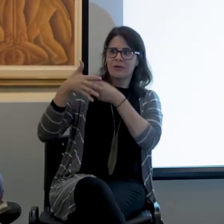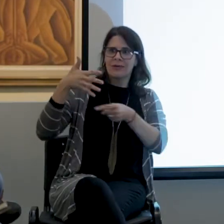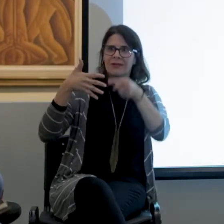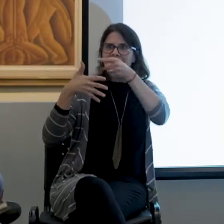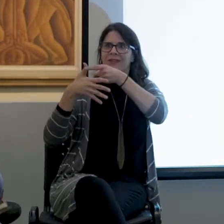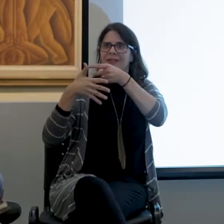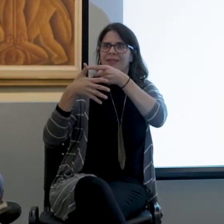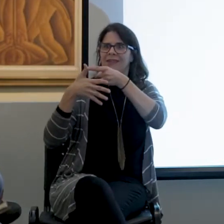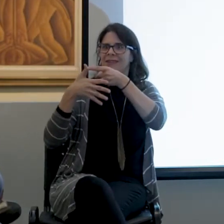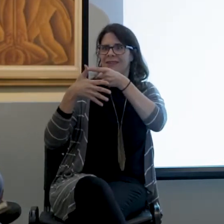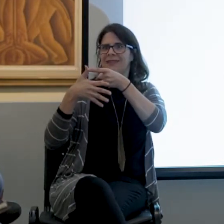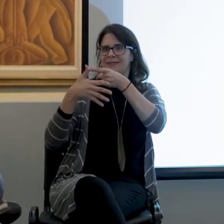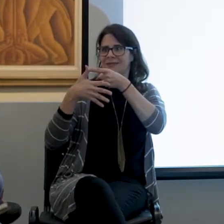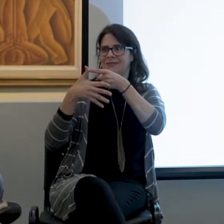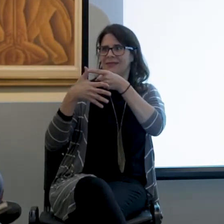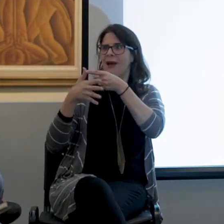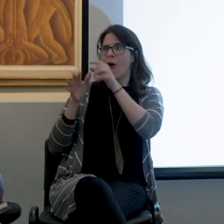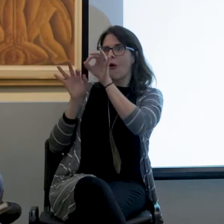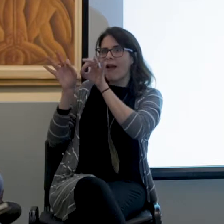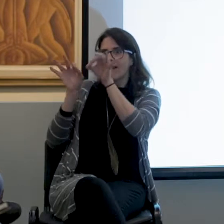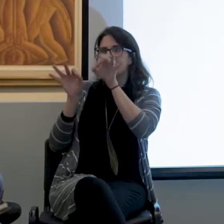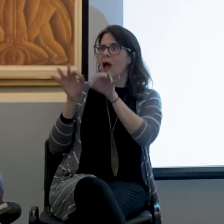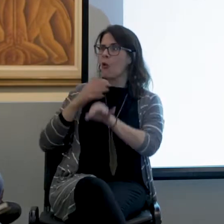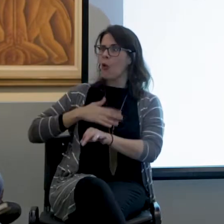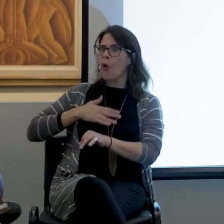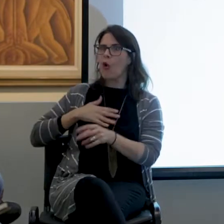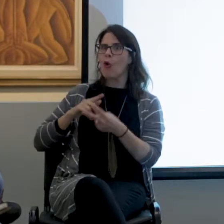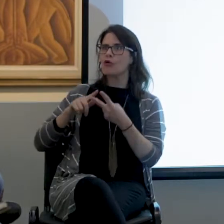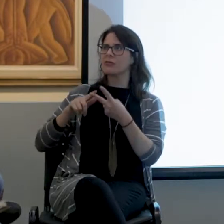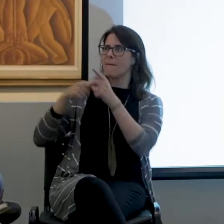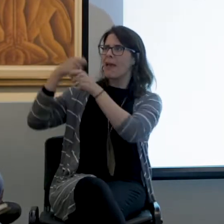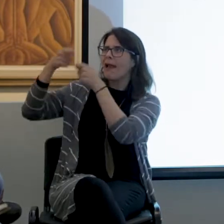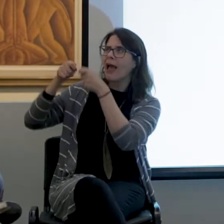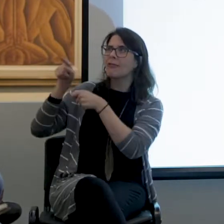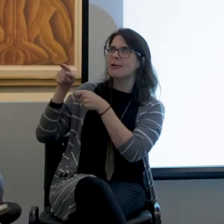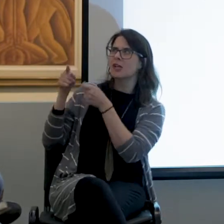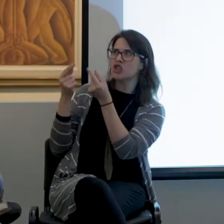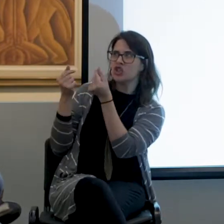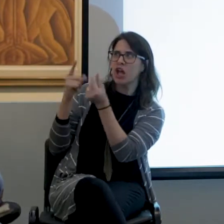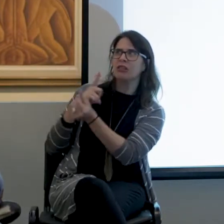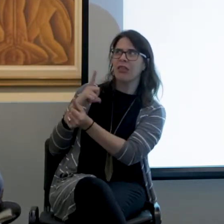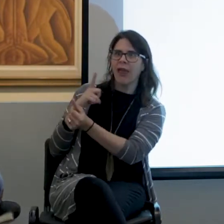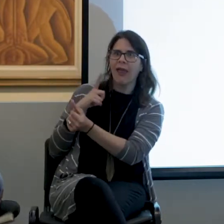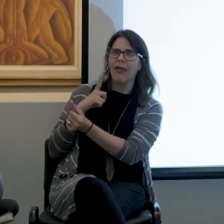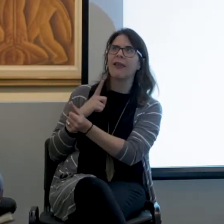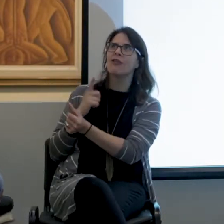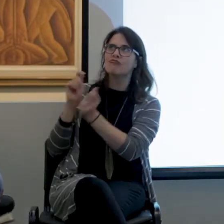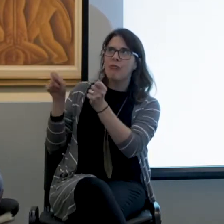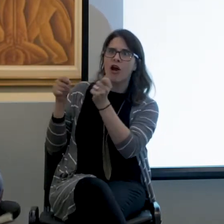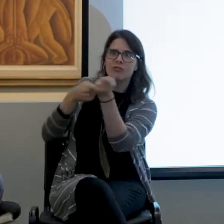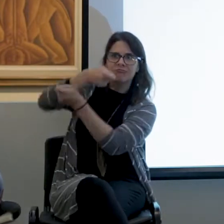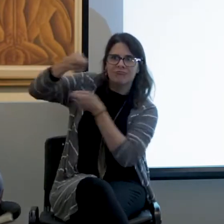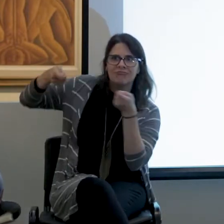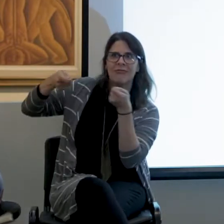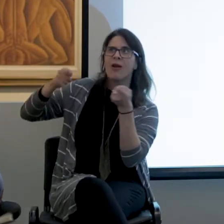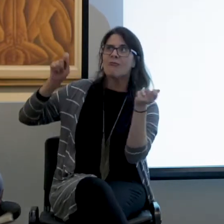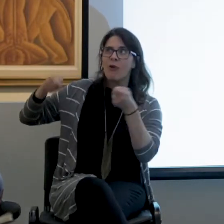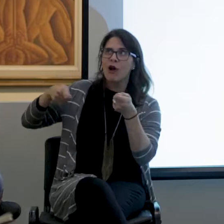e o mercado, né, da burguesia, de quem tinha dinheiro, quem trocava, quem fazia não sei o quê. Né?